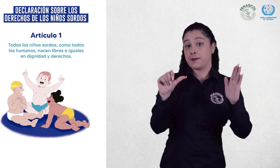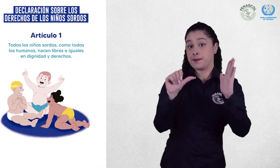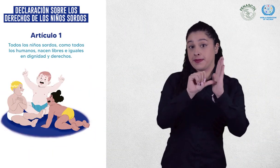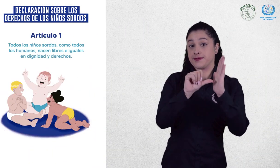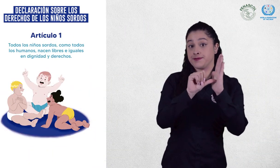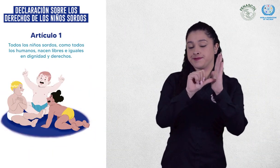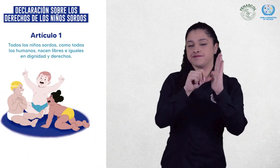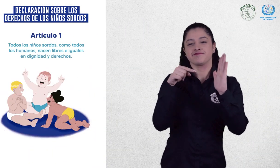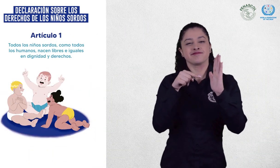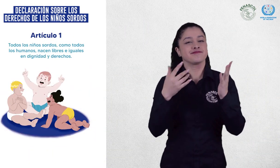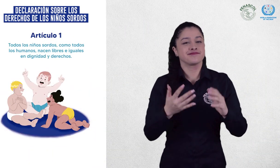Artículo 1.